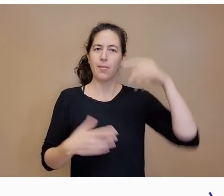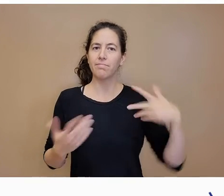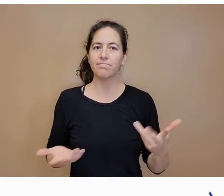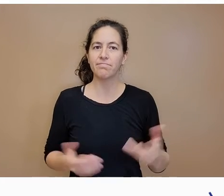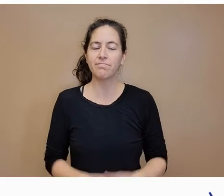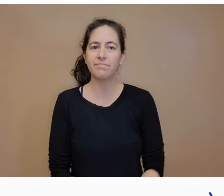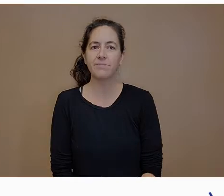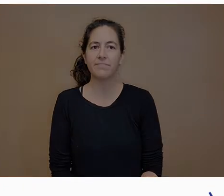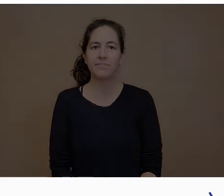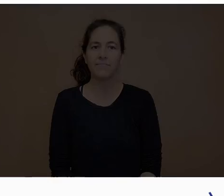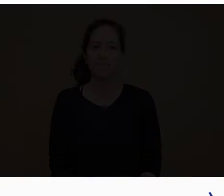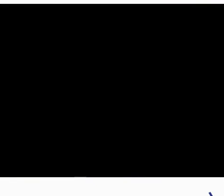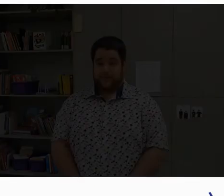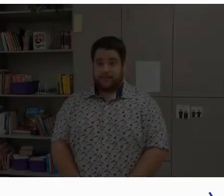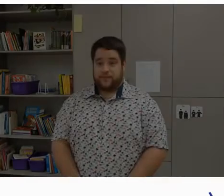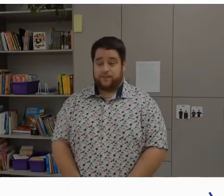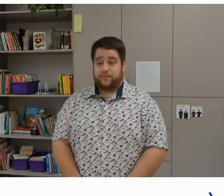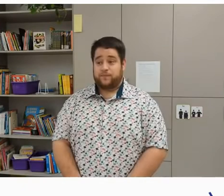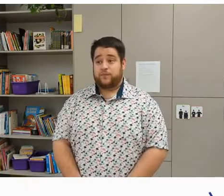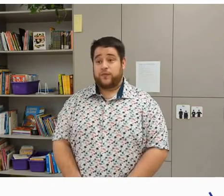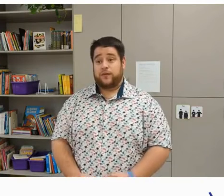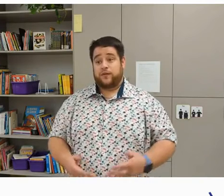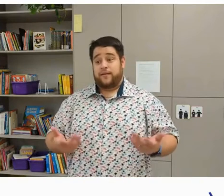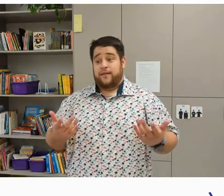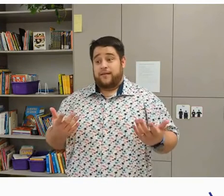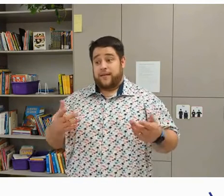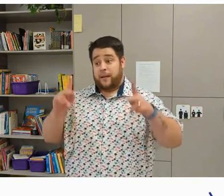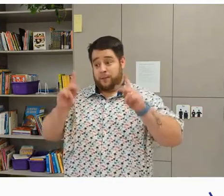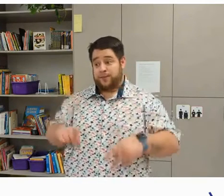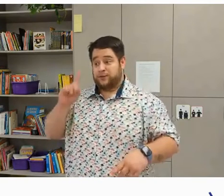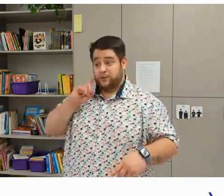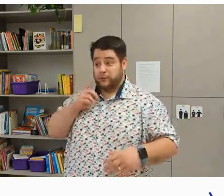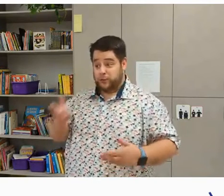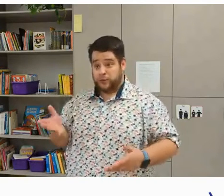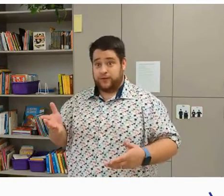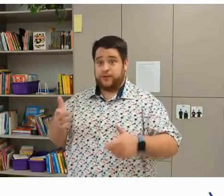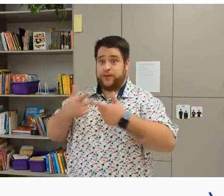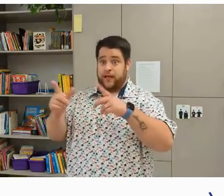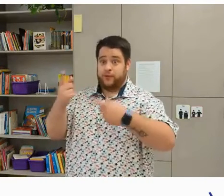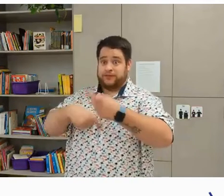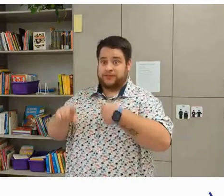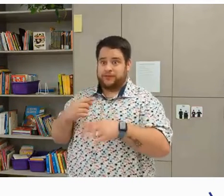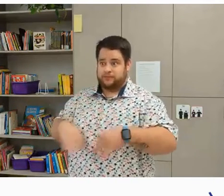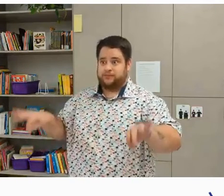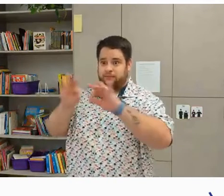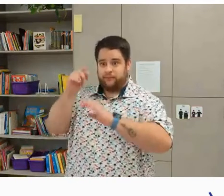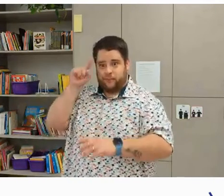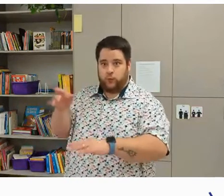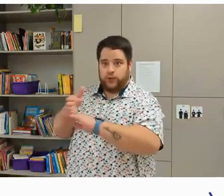Je dirais en fait que les personnes sourdes qui ont une langue des signes, c'est une langue très importante pour eux, ça leur permet